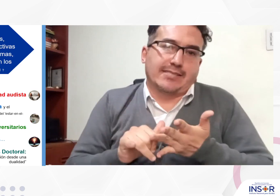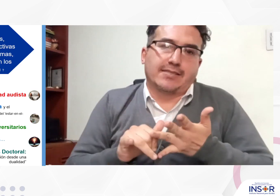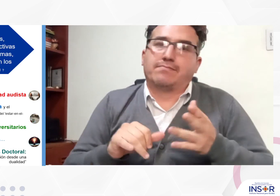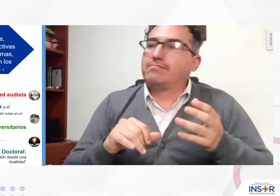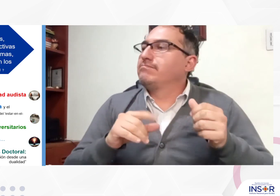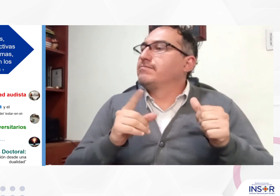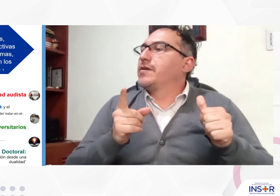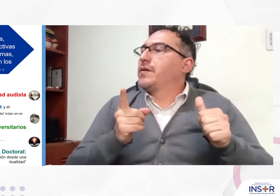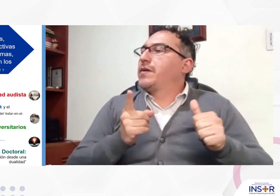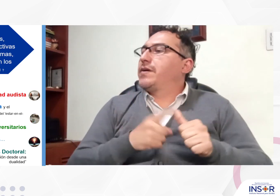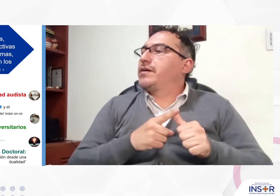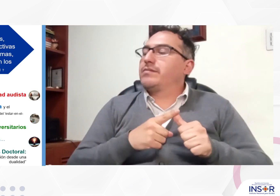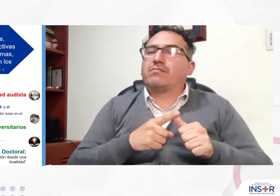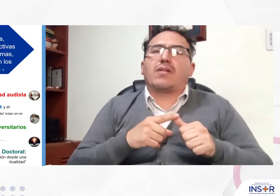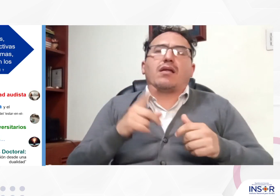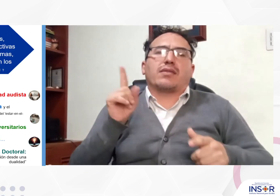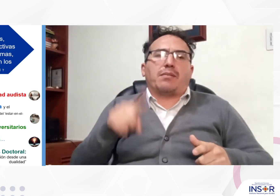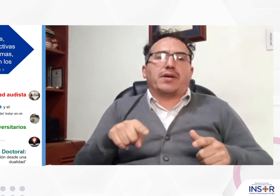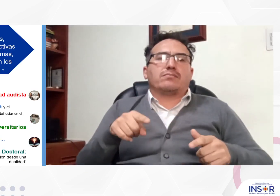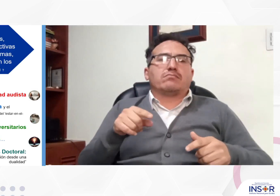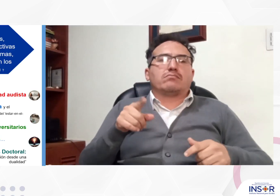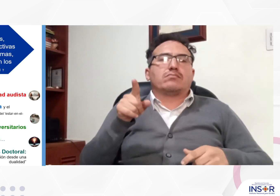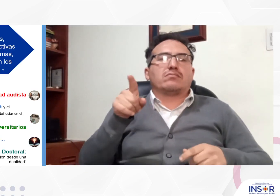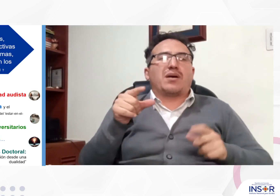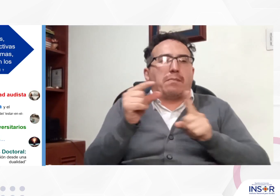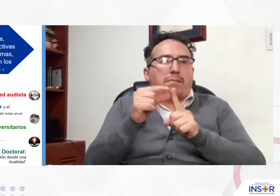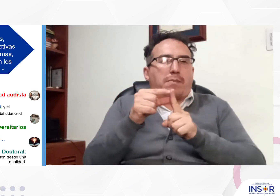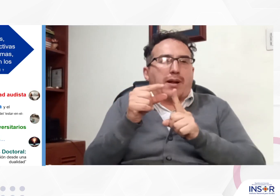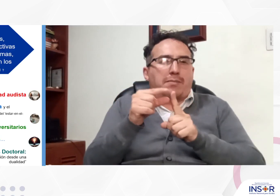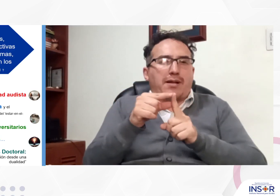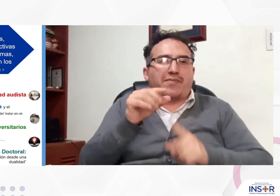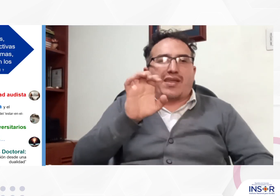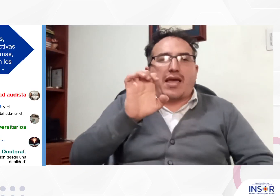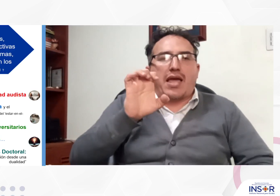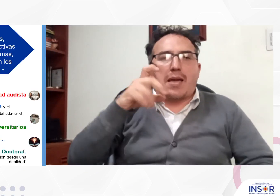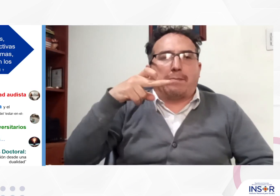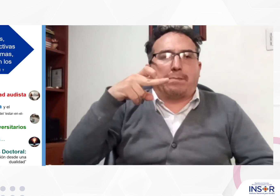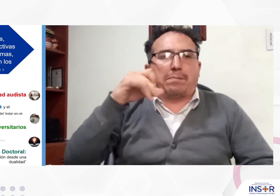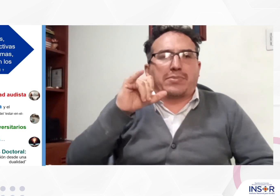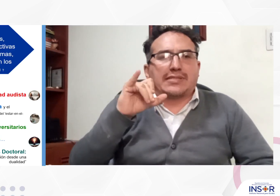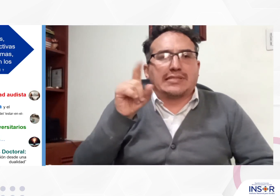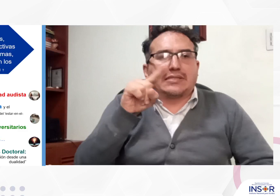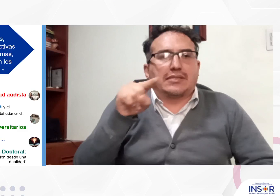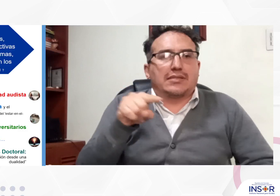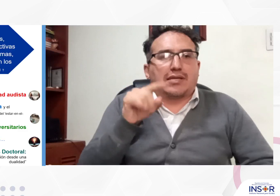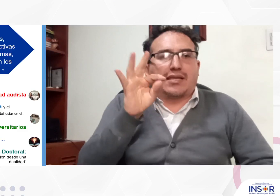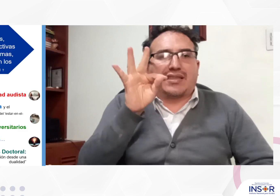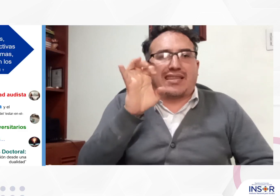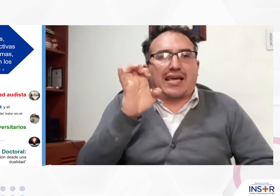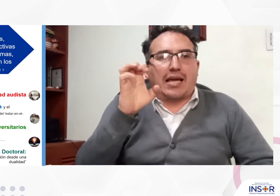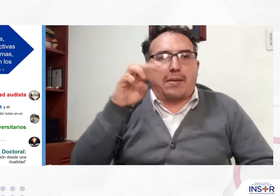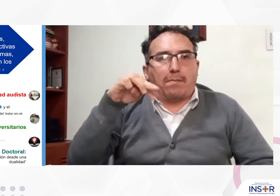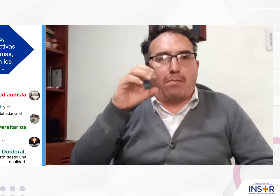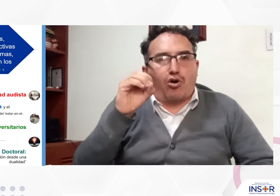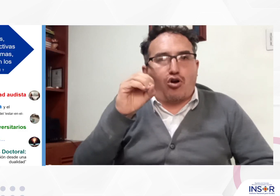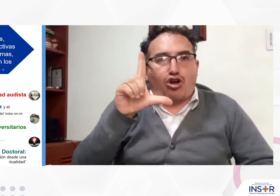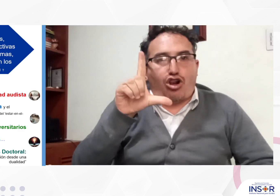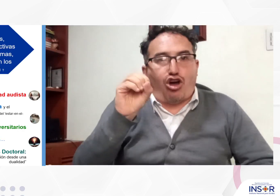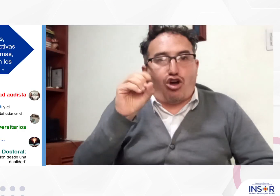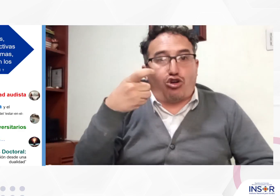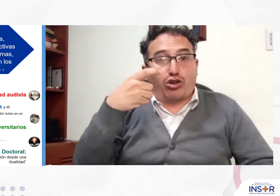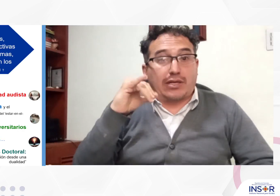En el proceso de investigación. También tener en cuenta que sale otro término que